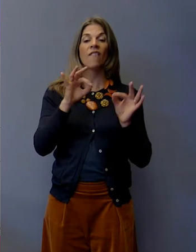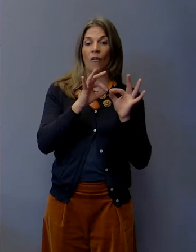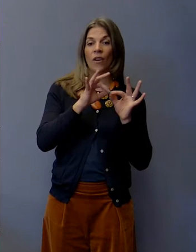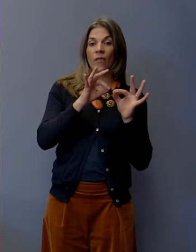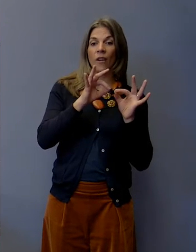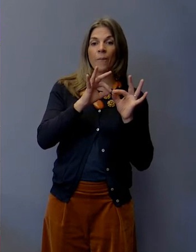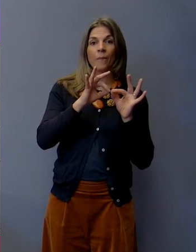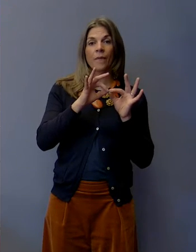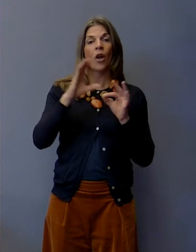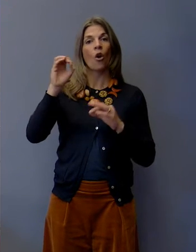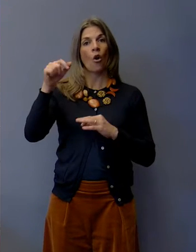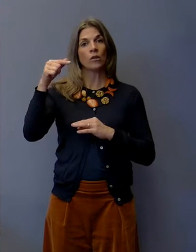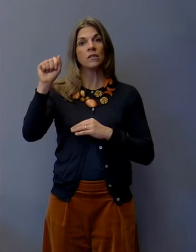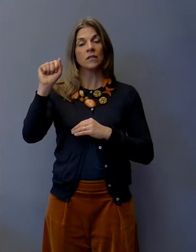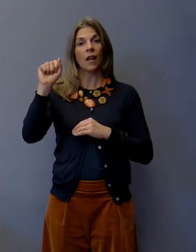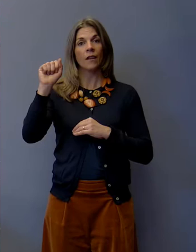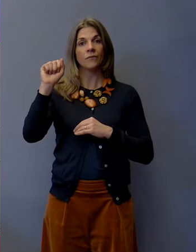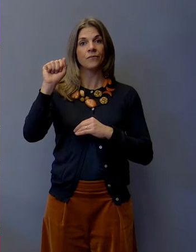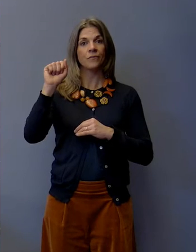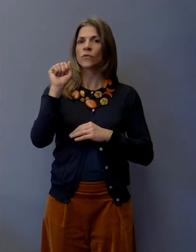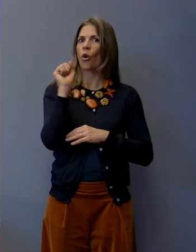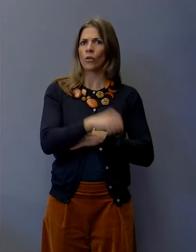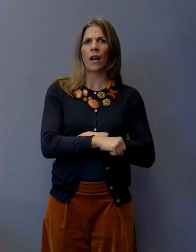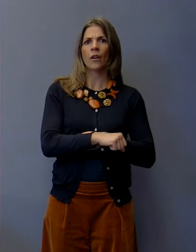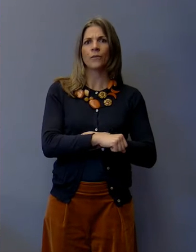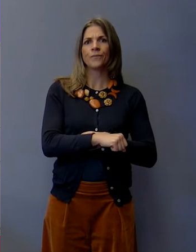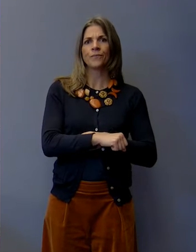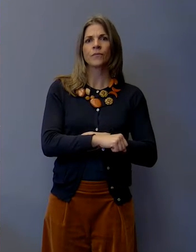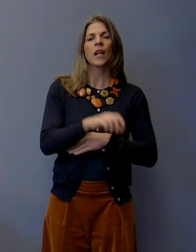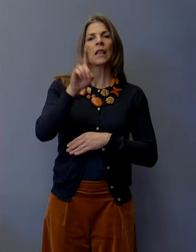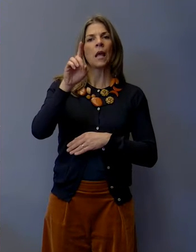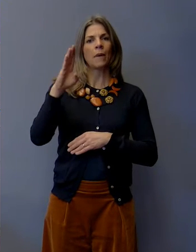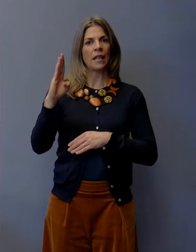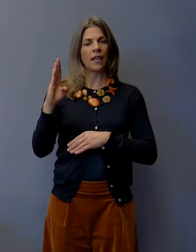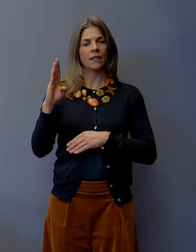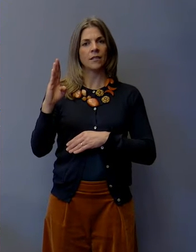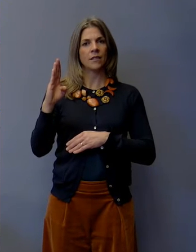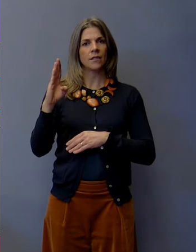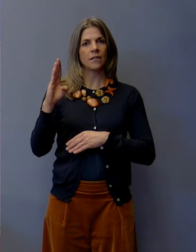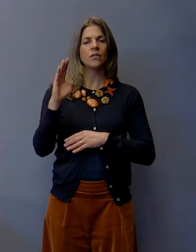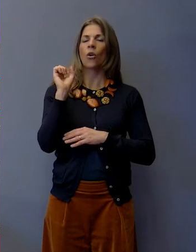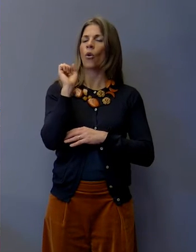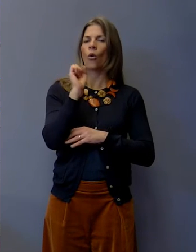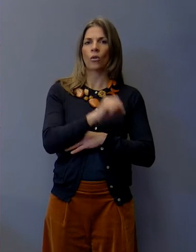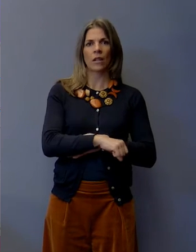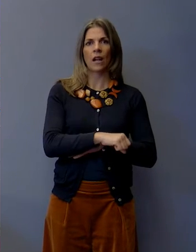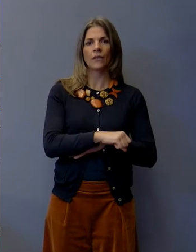consigliere costa contrario consigliere de benedictis contrario